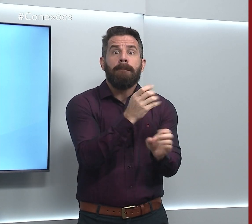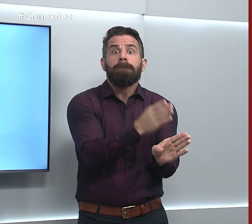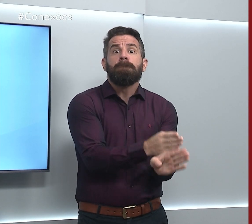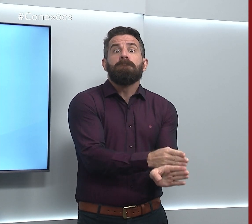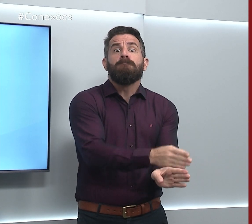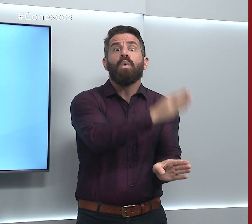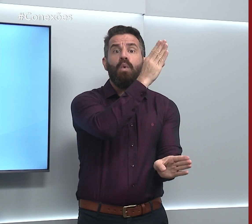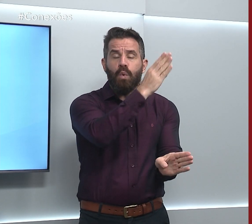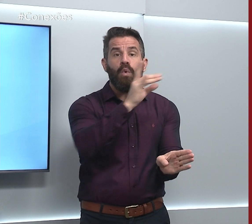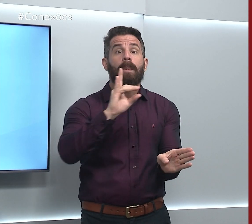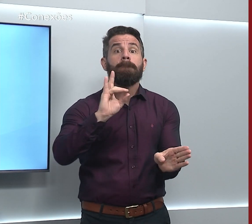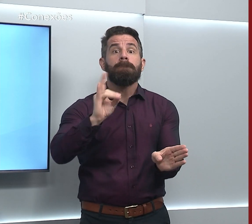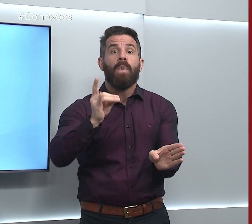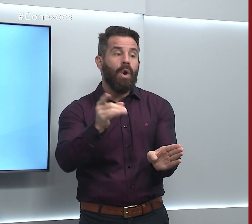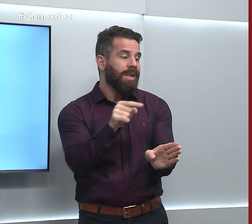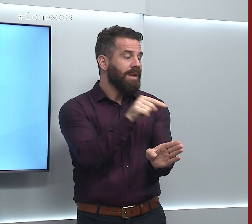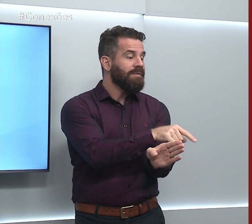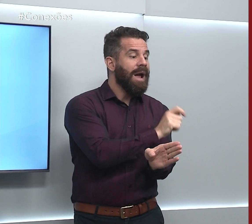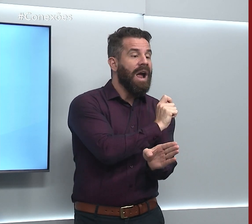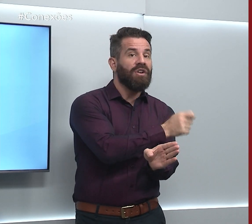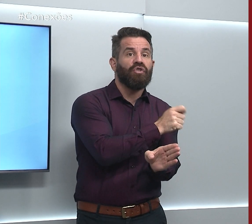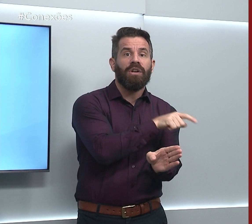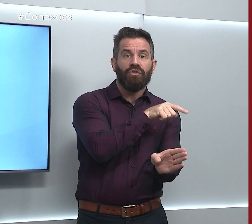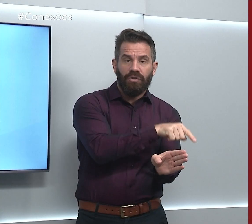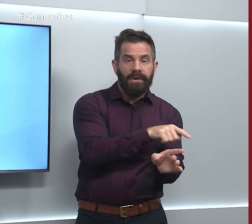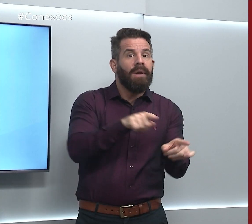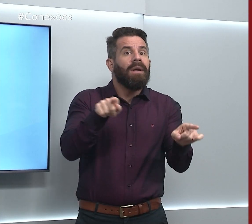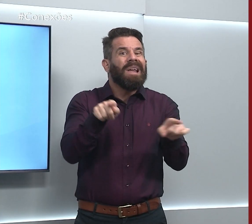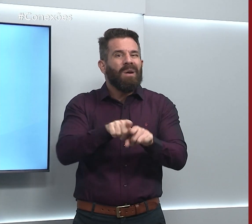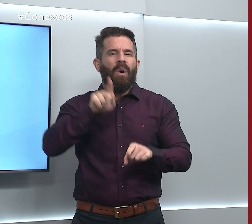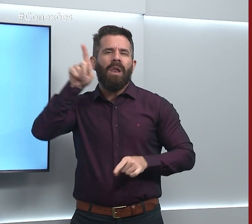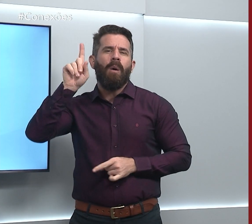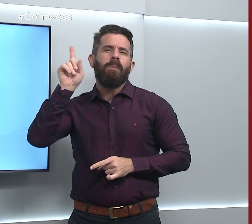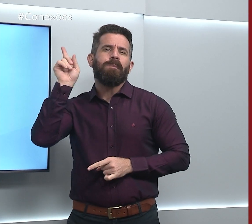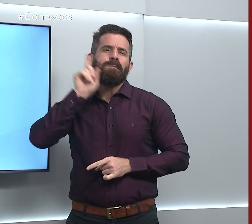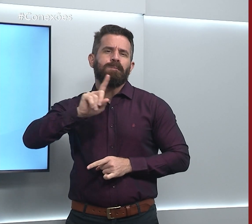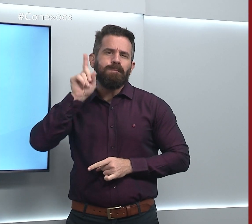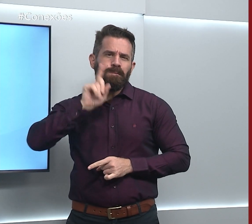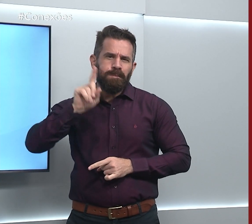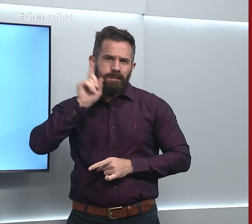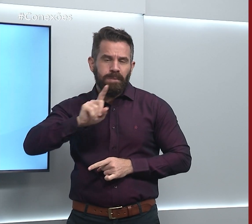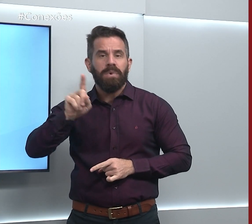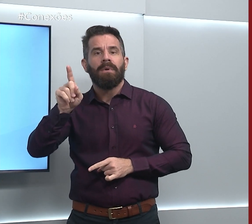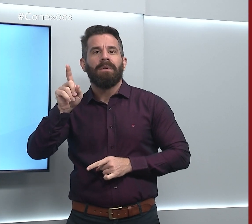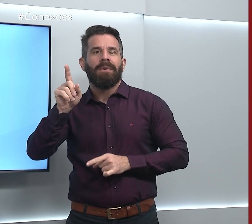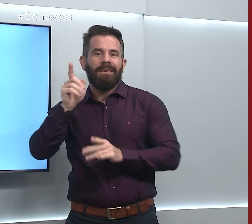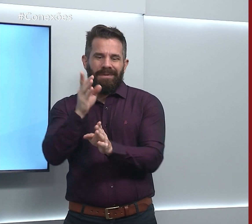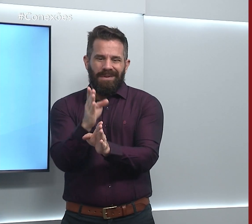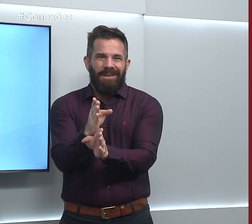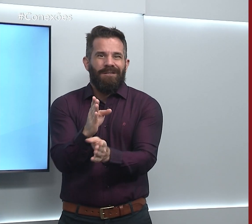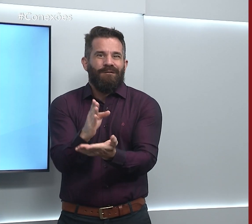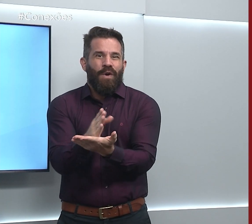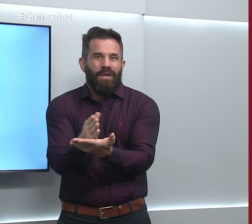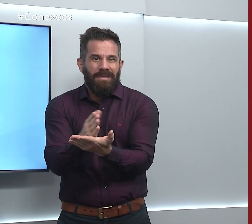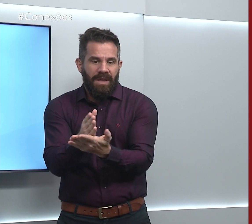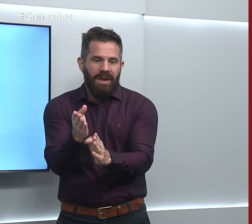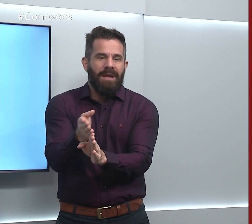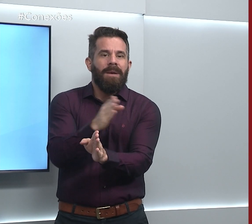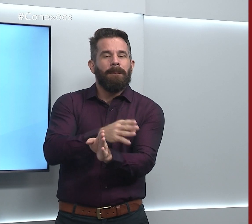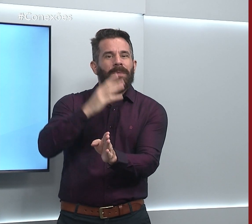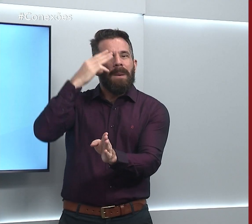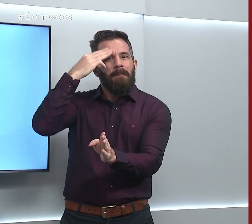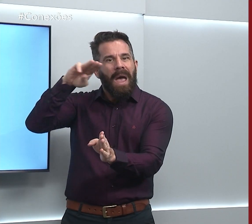querem construir na fronteira daquele país com o México. Bom, e no último dia 24, uma cidade da província